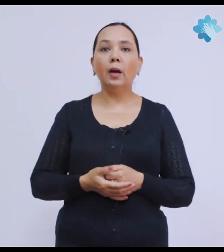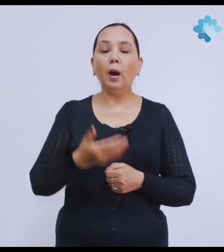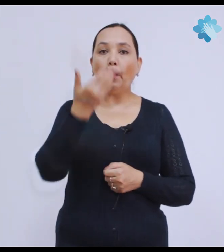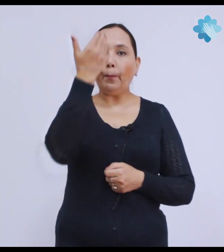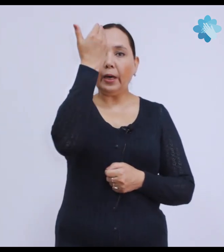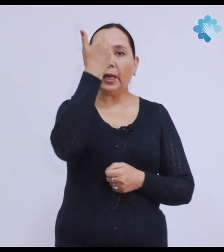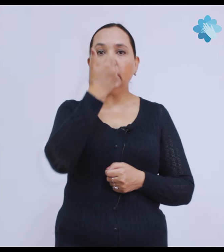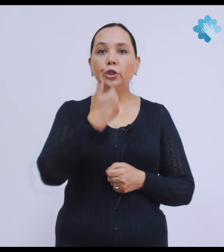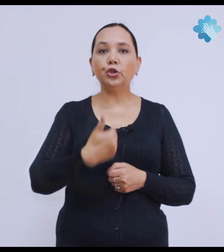паралич